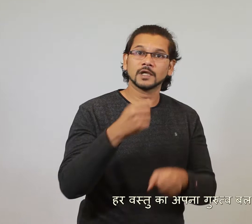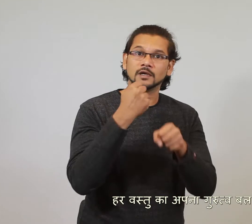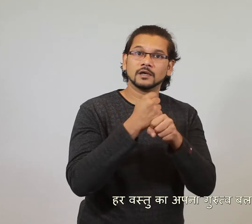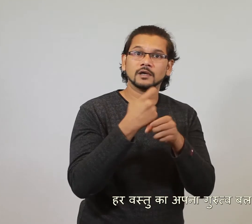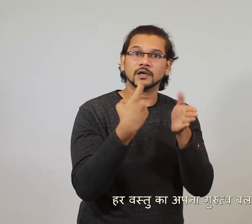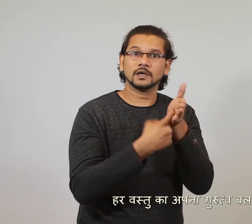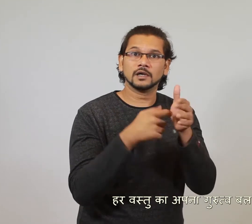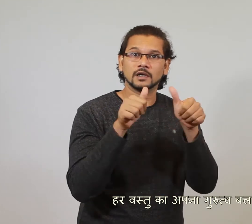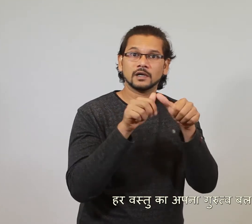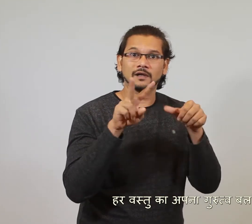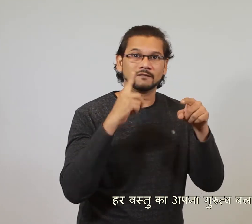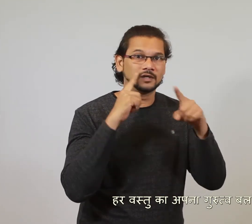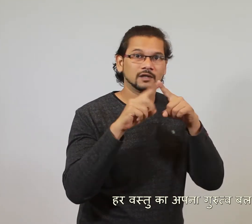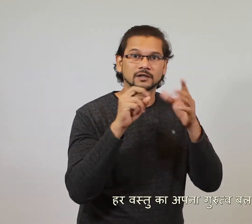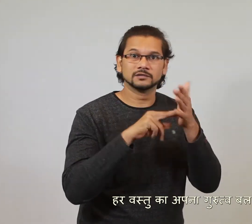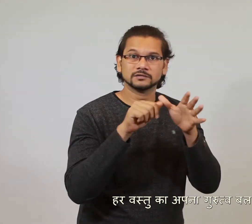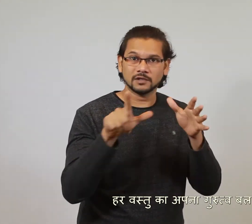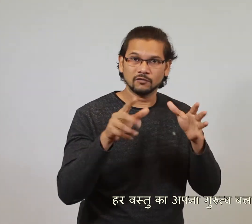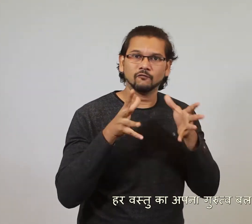हर वस्तु का अपना गुरत्वबल होता है